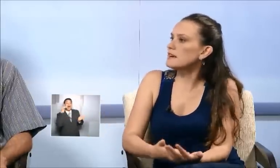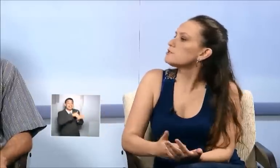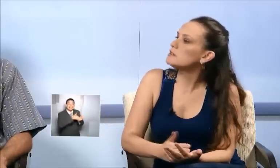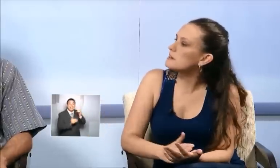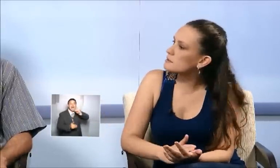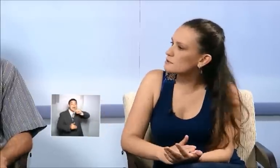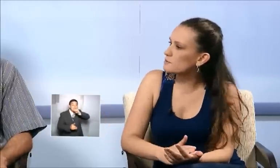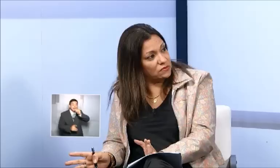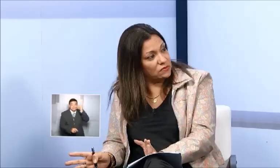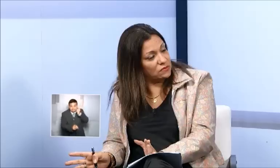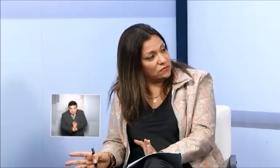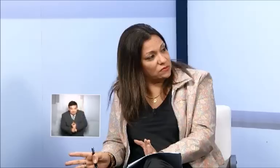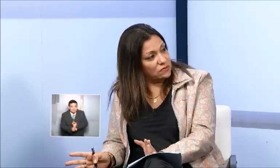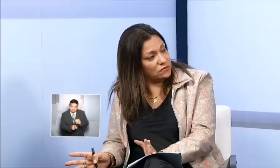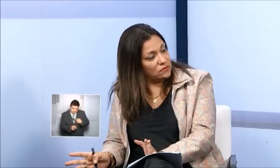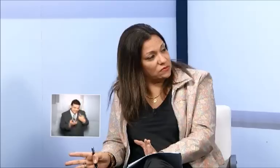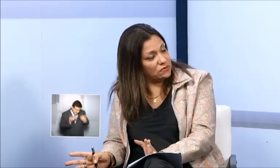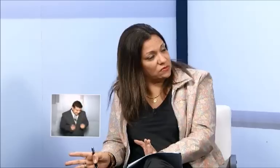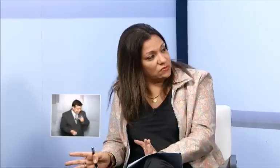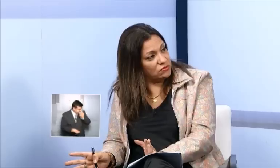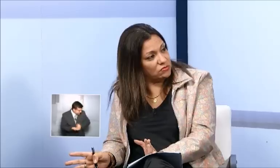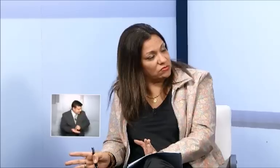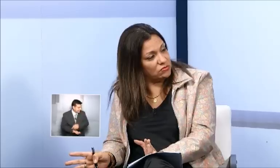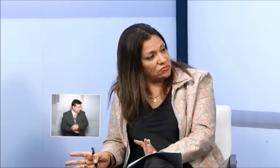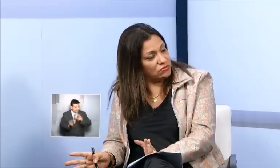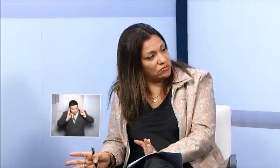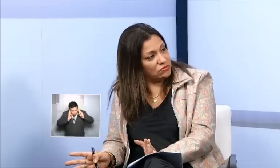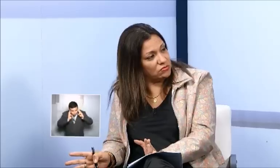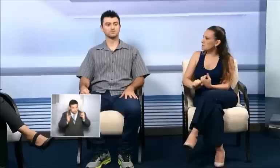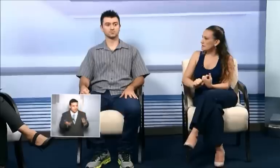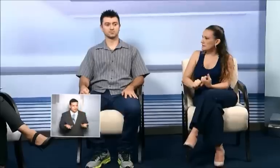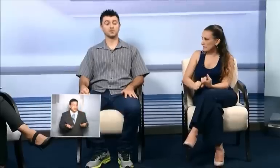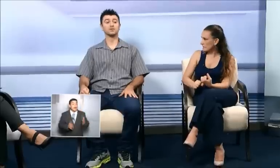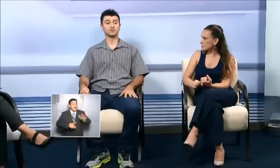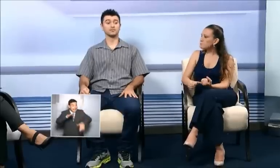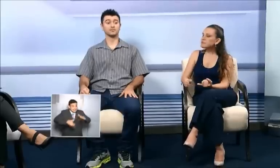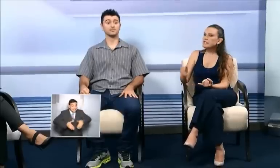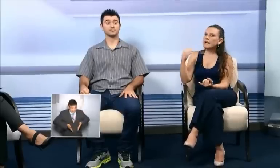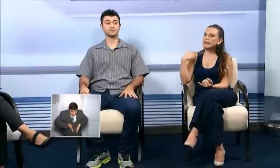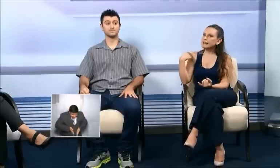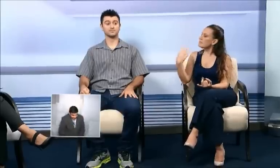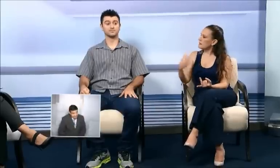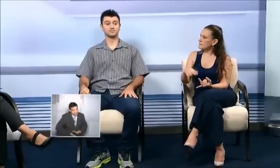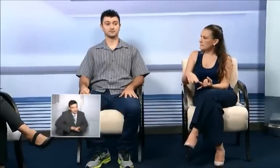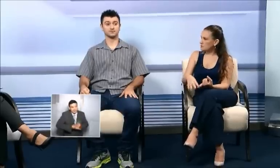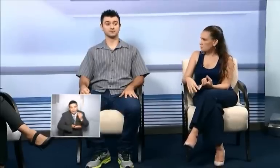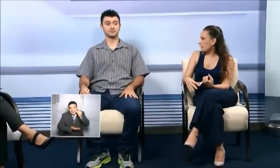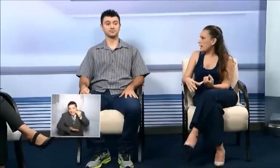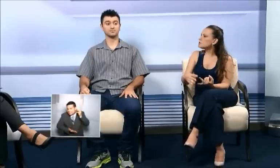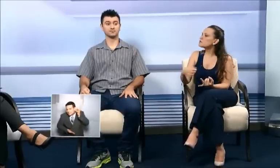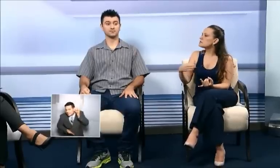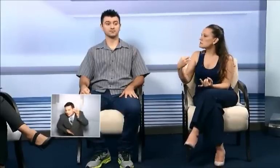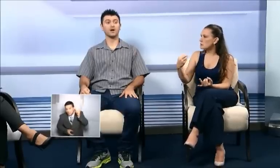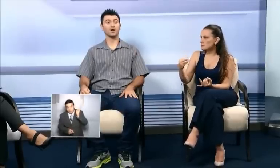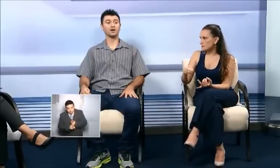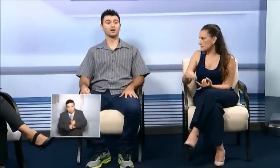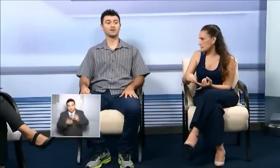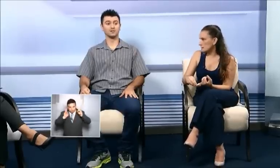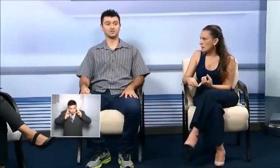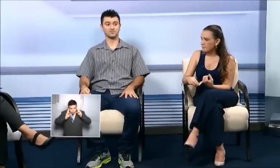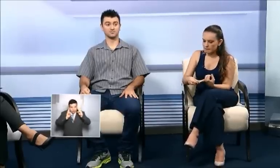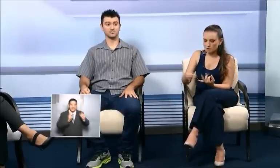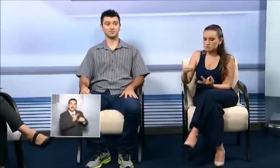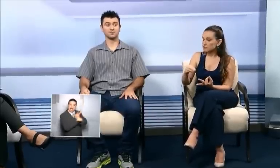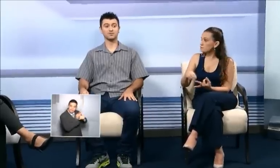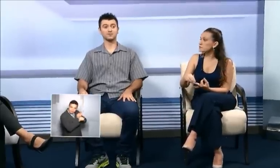com 7 anos. Por quê? A mãe descobriu a surdez, de repente, no teste da orelhinha, e aí ela vai atrás de médicos, então